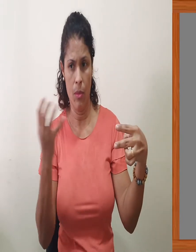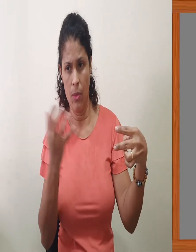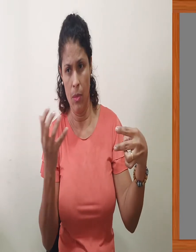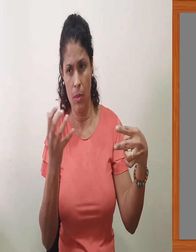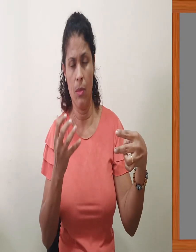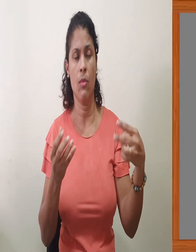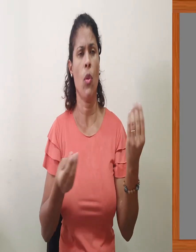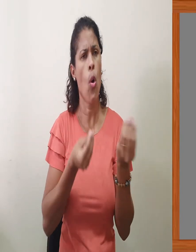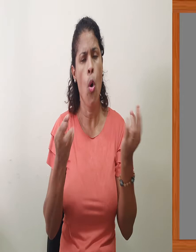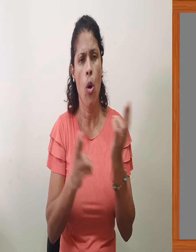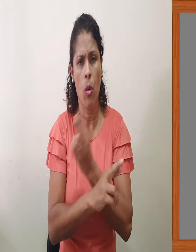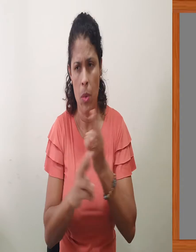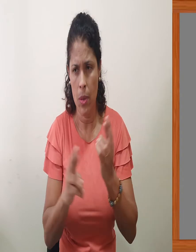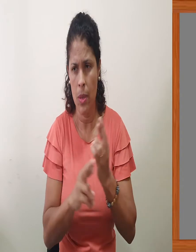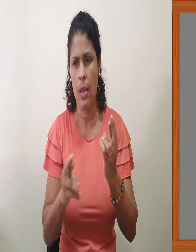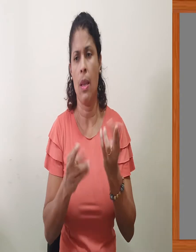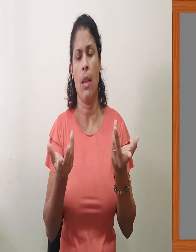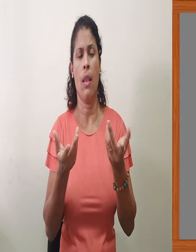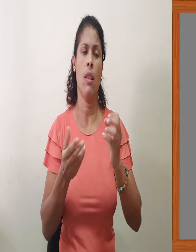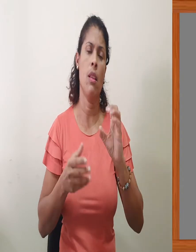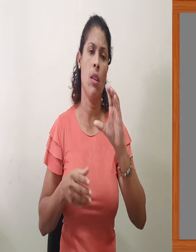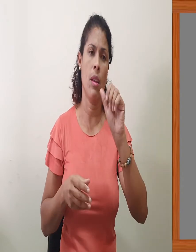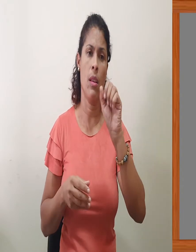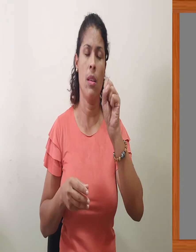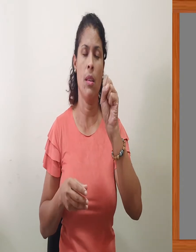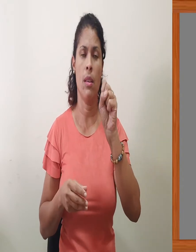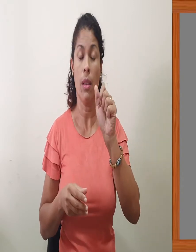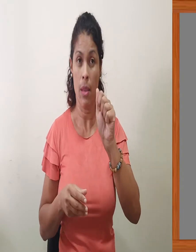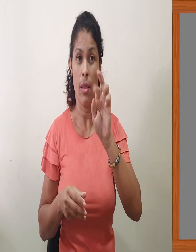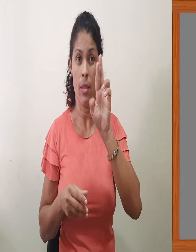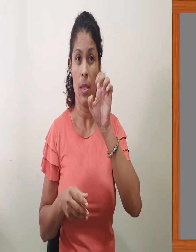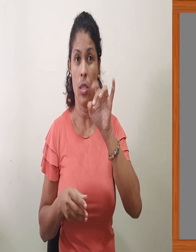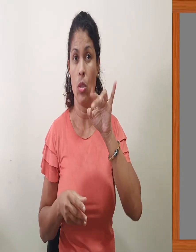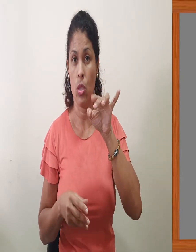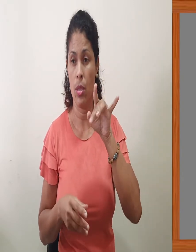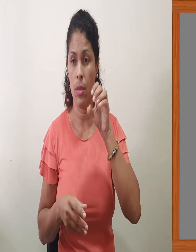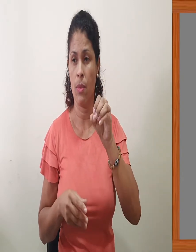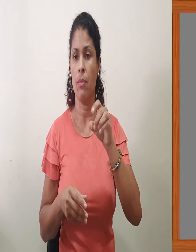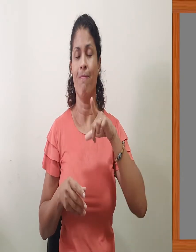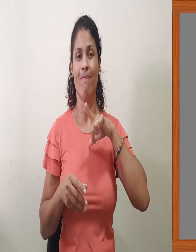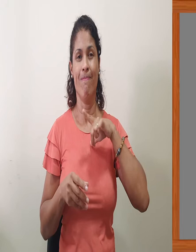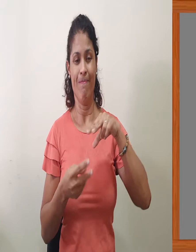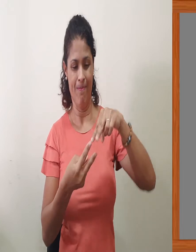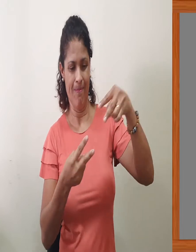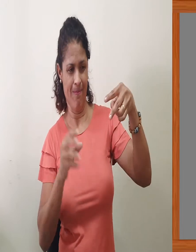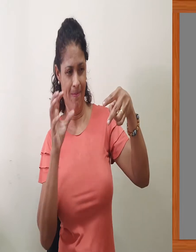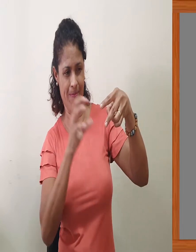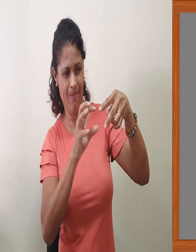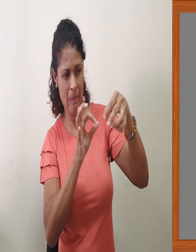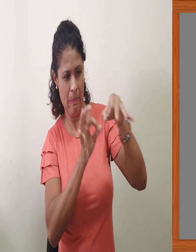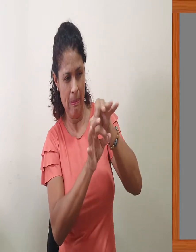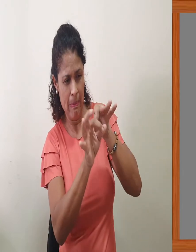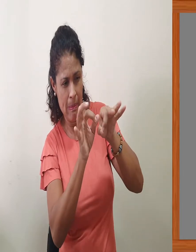Na oncogênese, observamos uma intrínseca relação entre os fatores epigenéticos e os